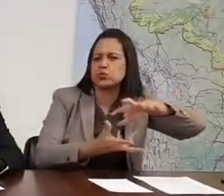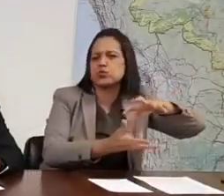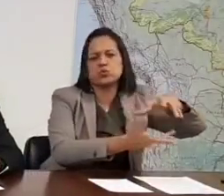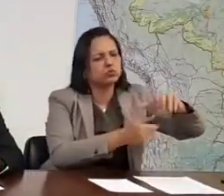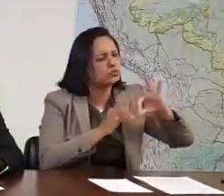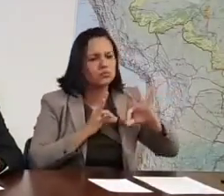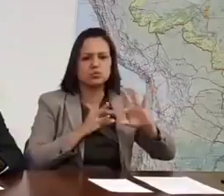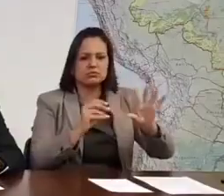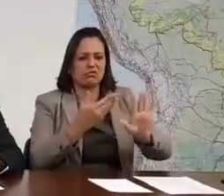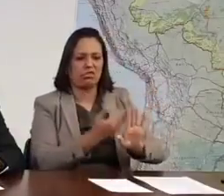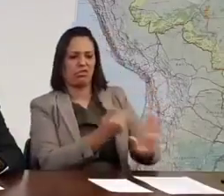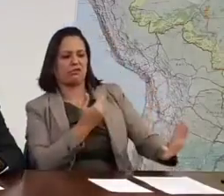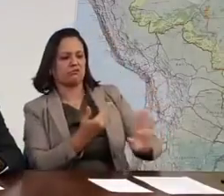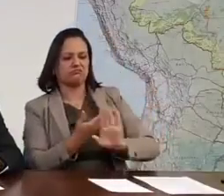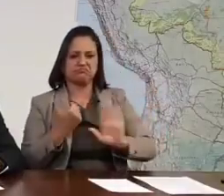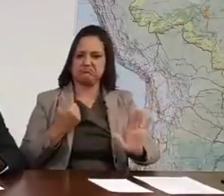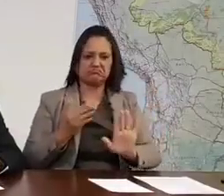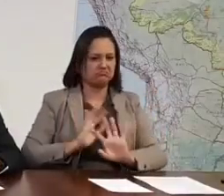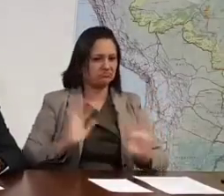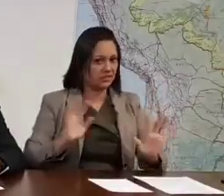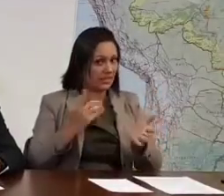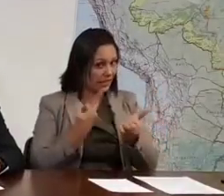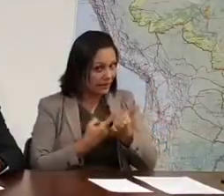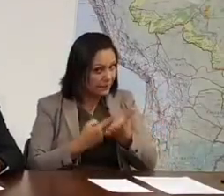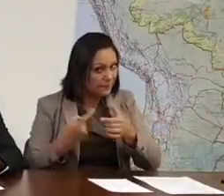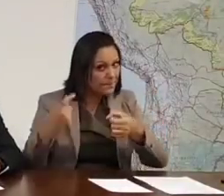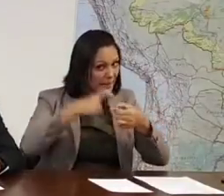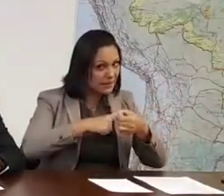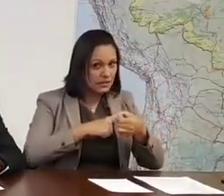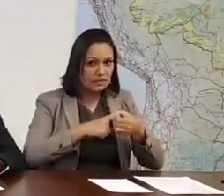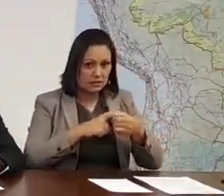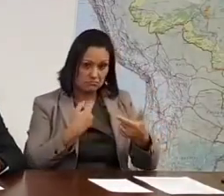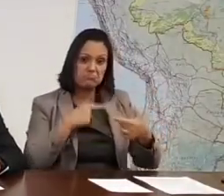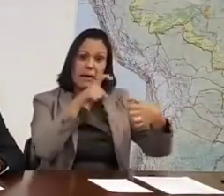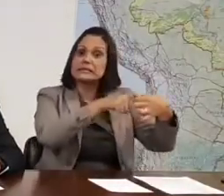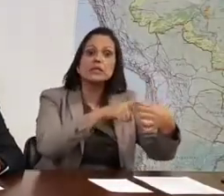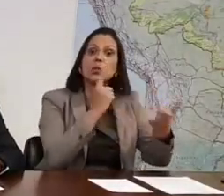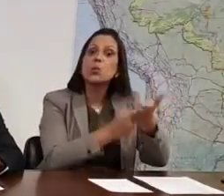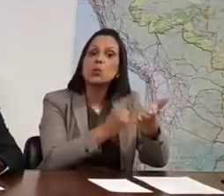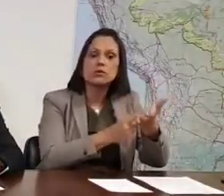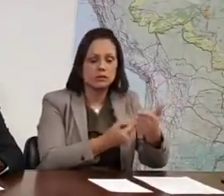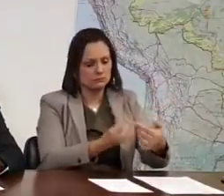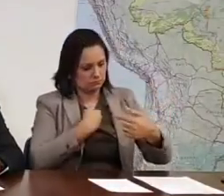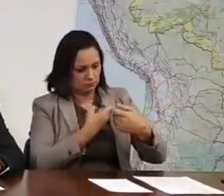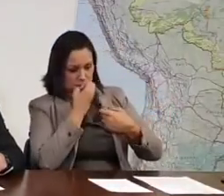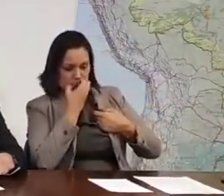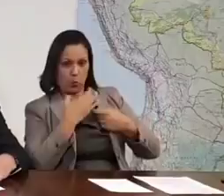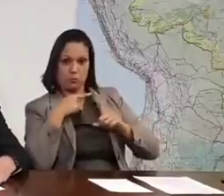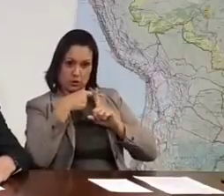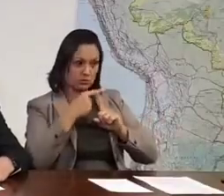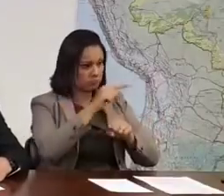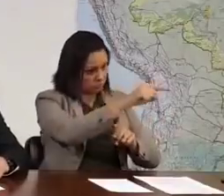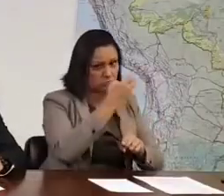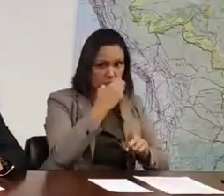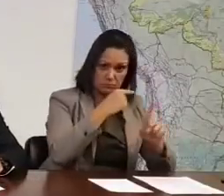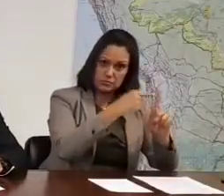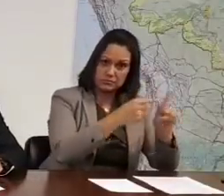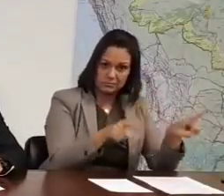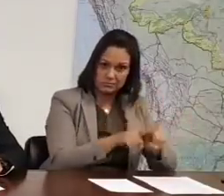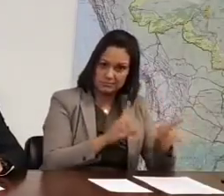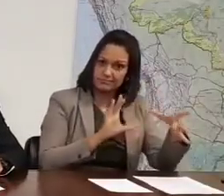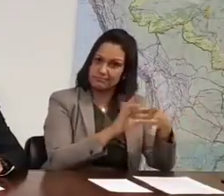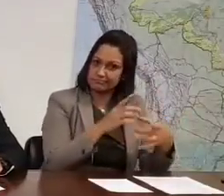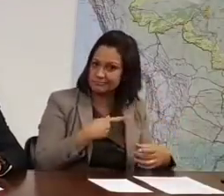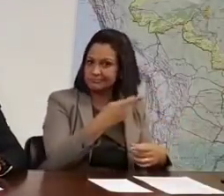temos restrição. E parceria, os dois lados ganham. Então buscaremos isso de todas as maneiras. Vou mandar uma